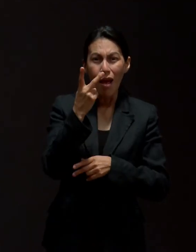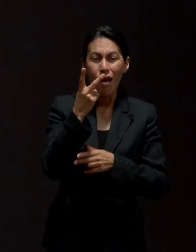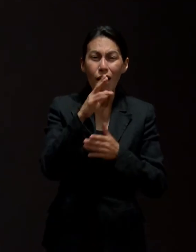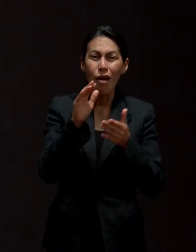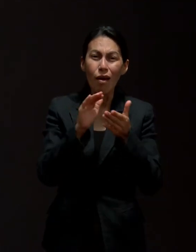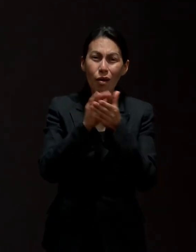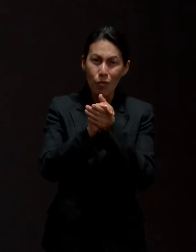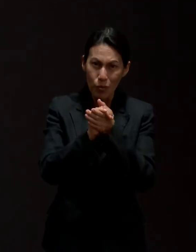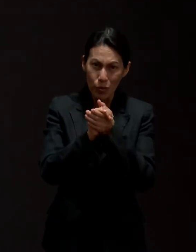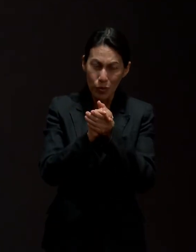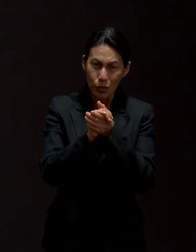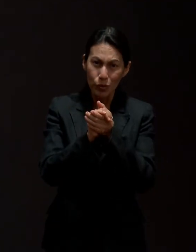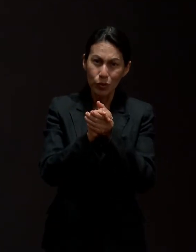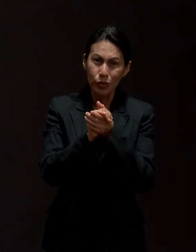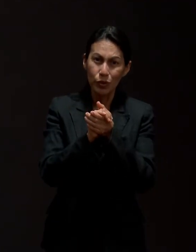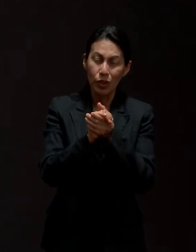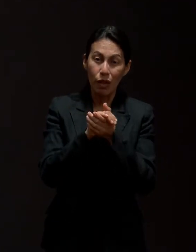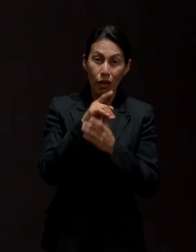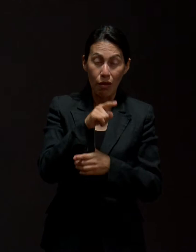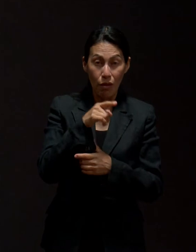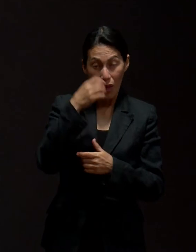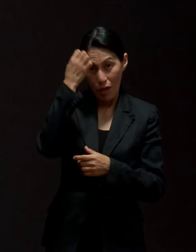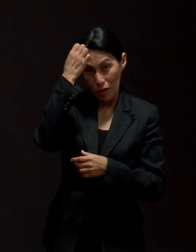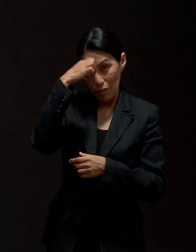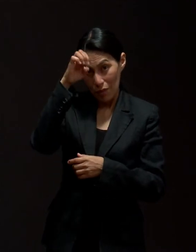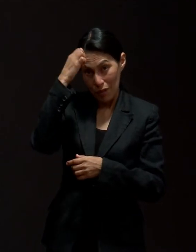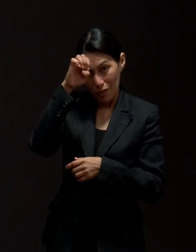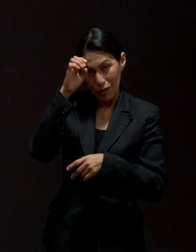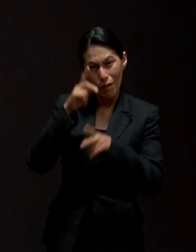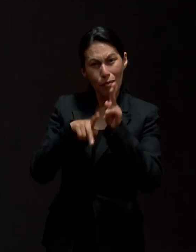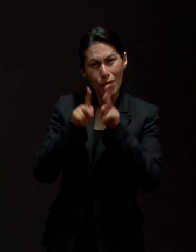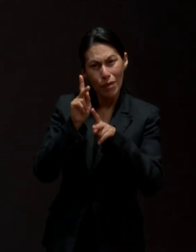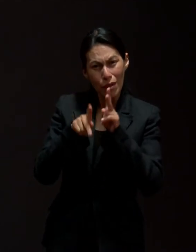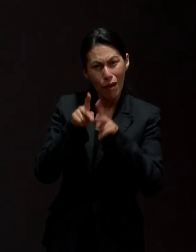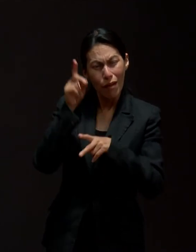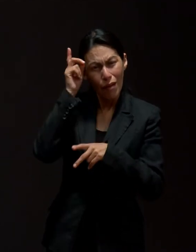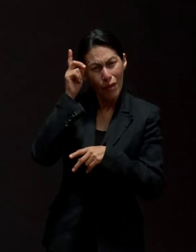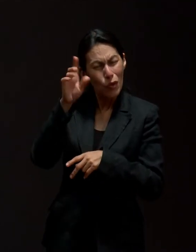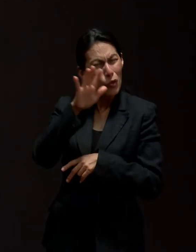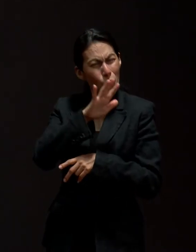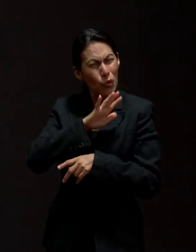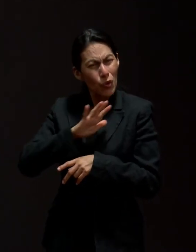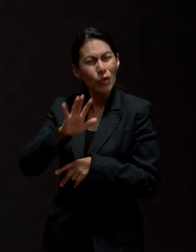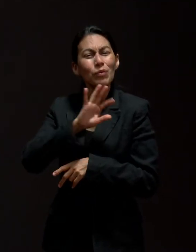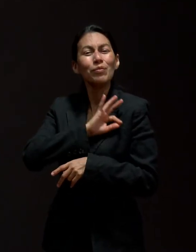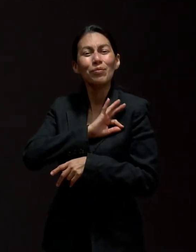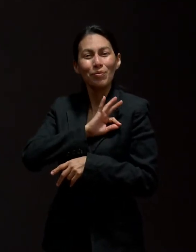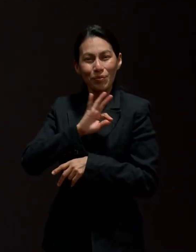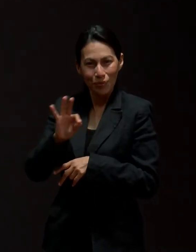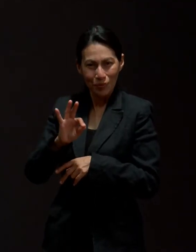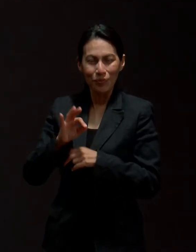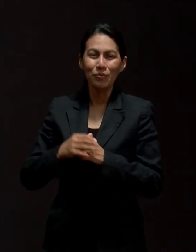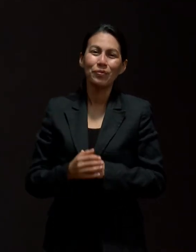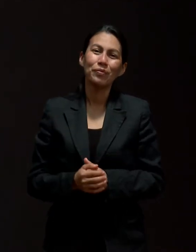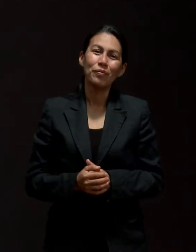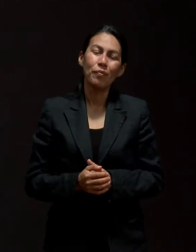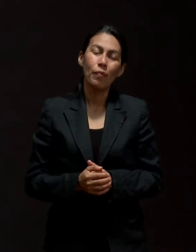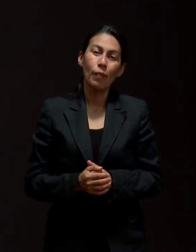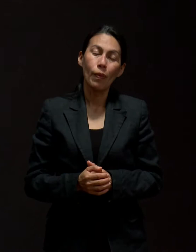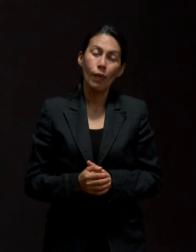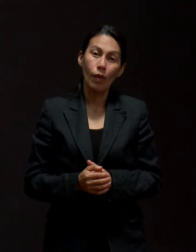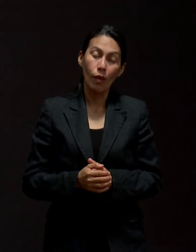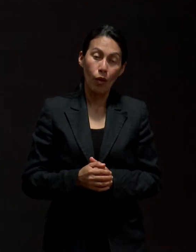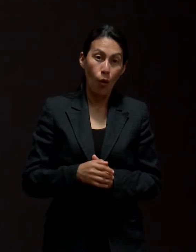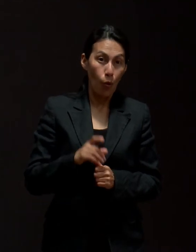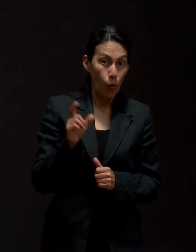tiene esta experiencia, que viene a contarnos del Dios de lo imposible. Cuando